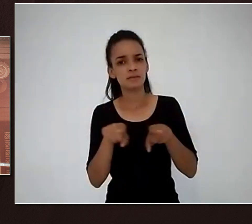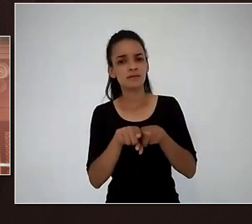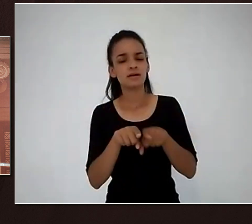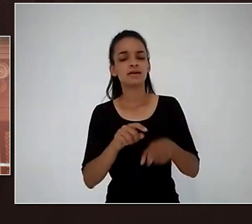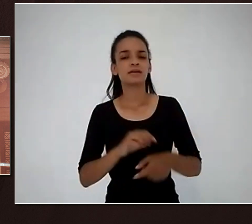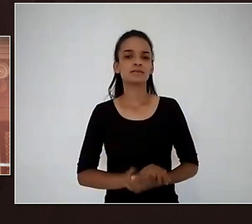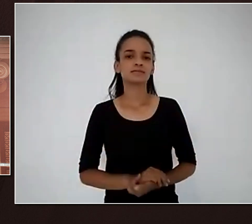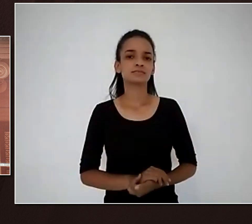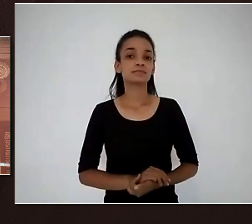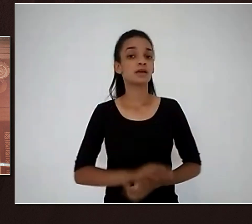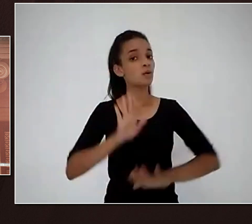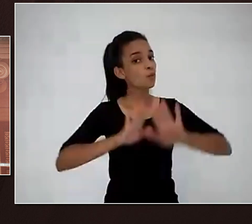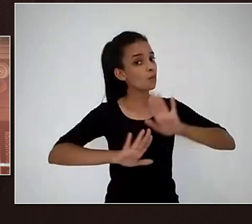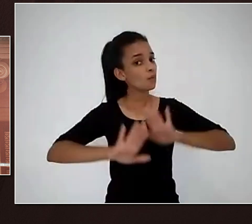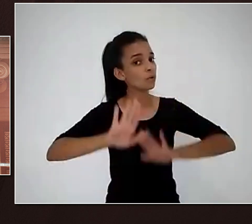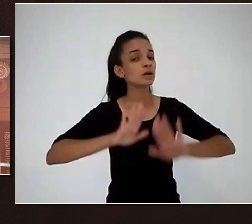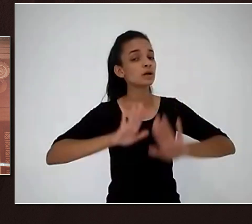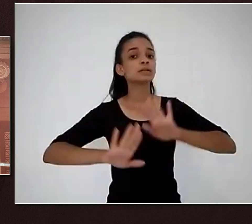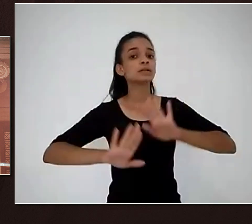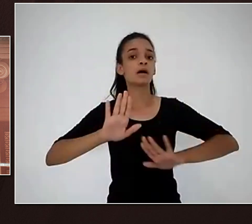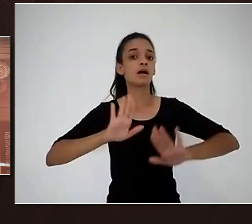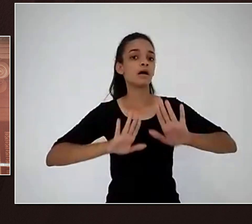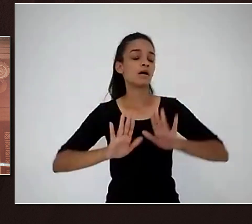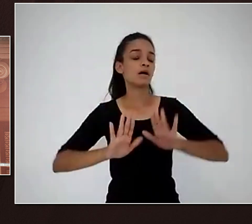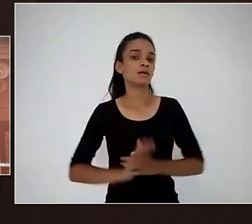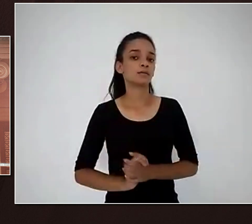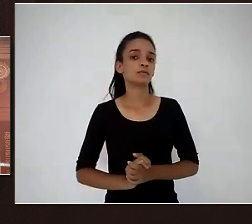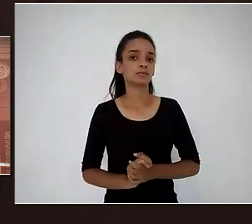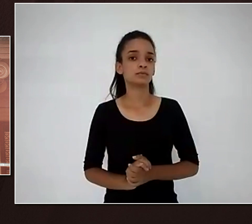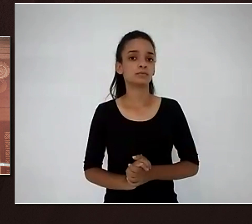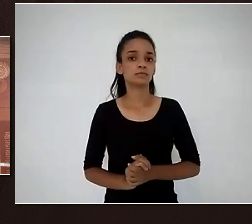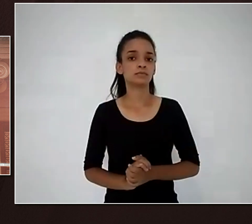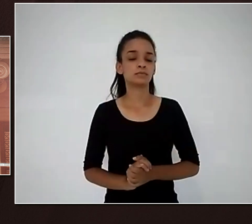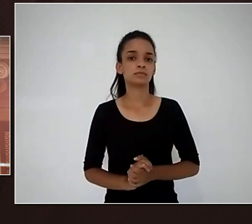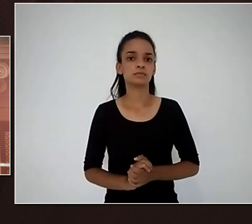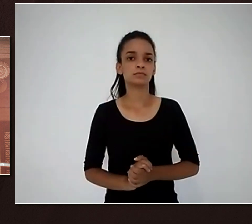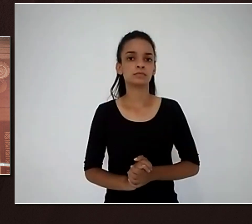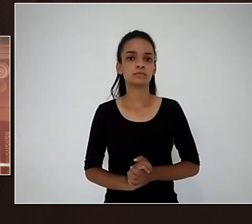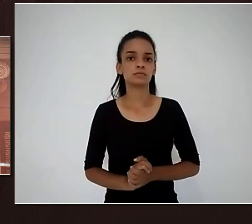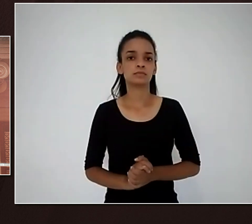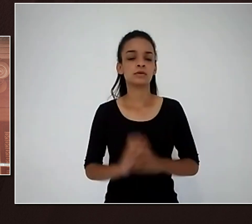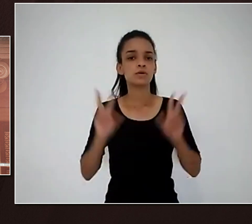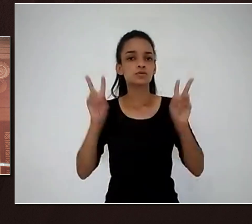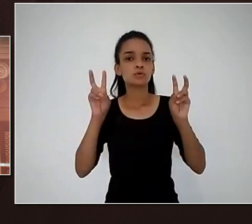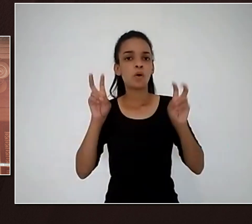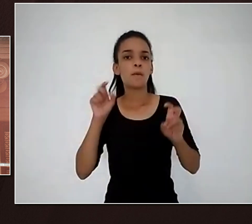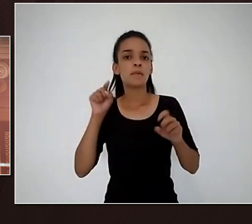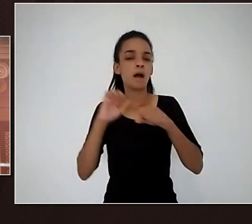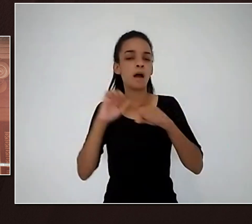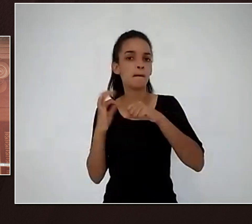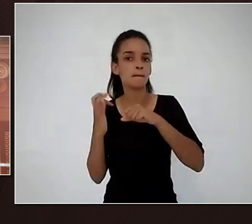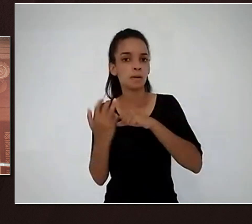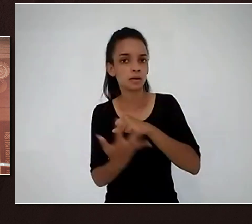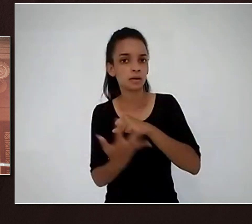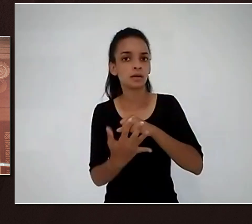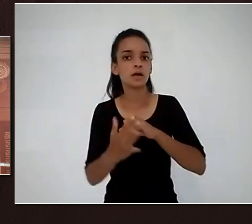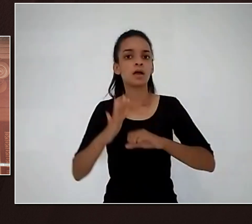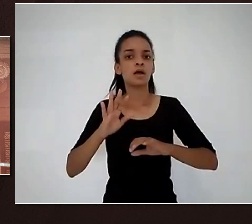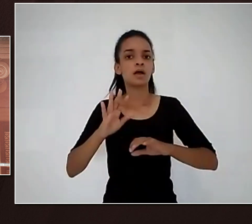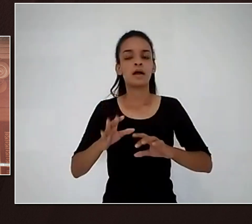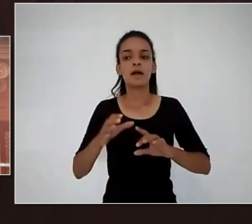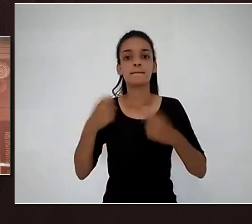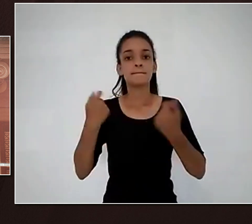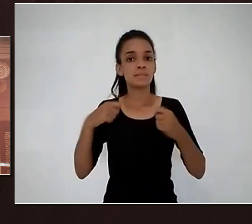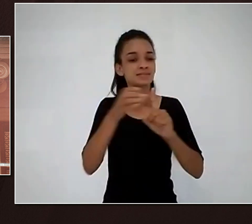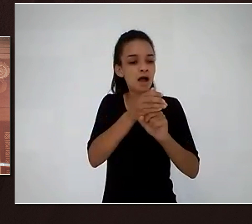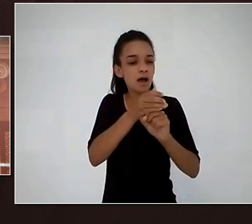cuidados, não descuidem, se descuidem, né, no aspecto de distanciamento, de uso das